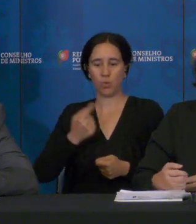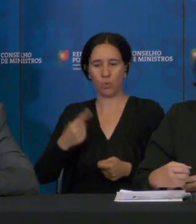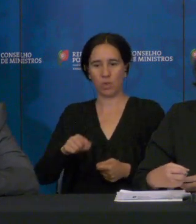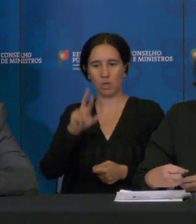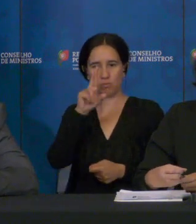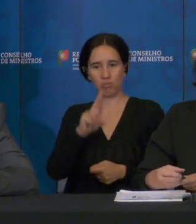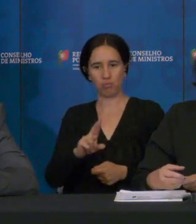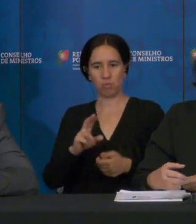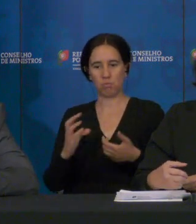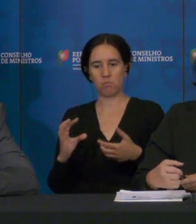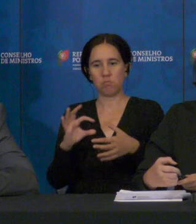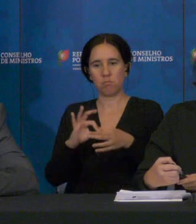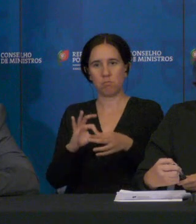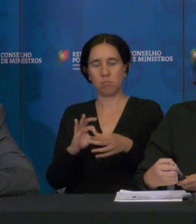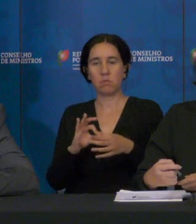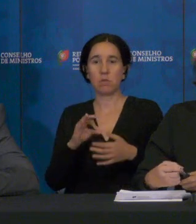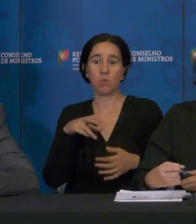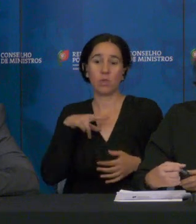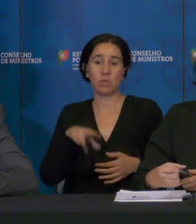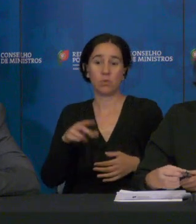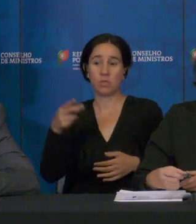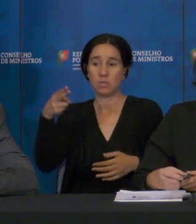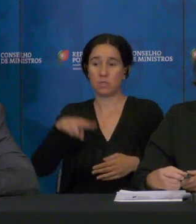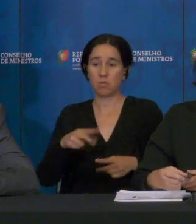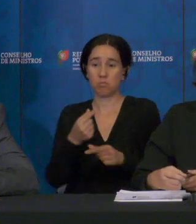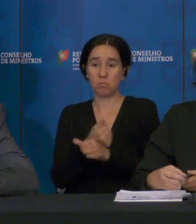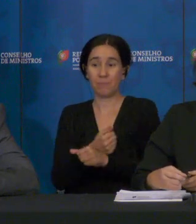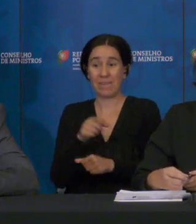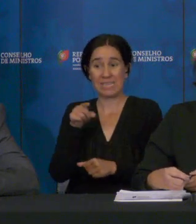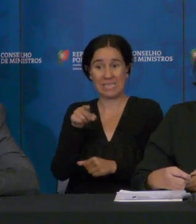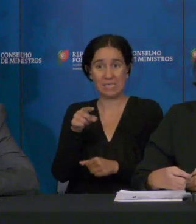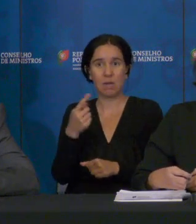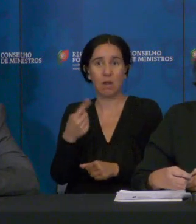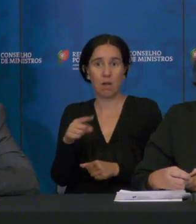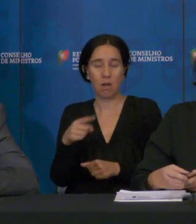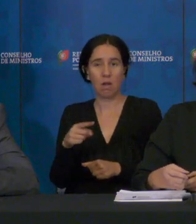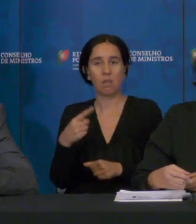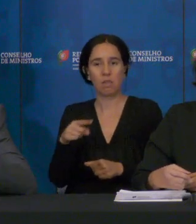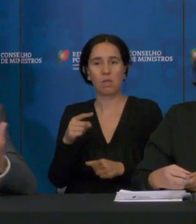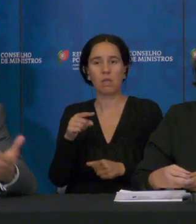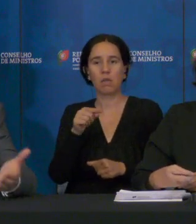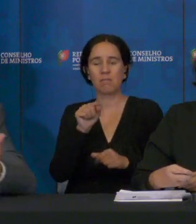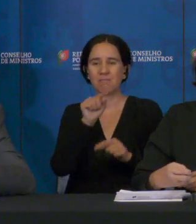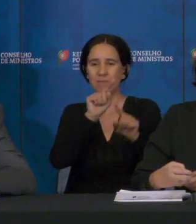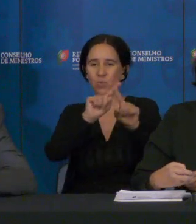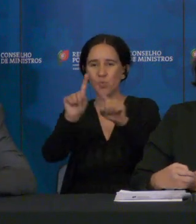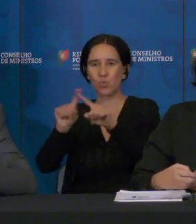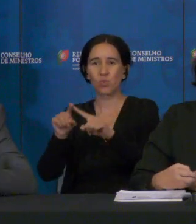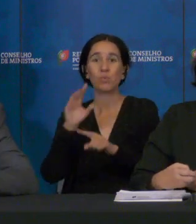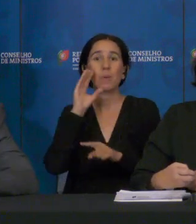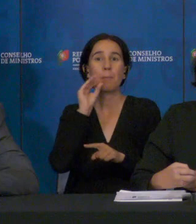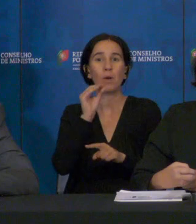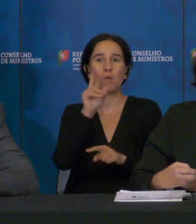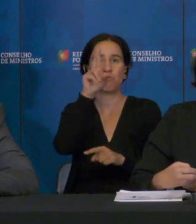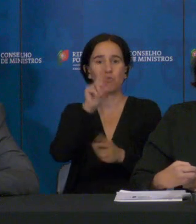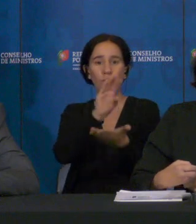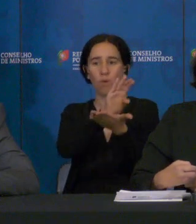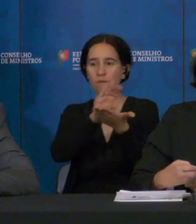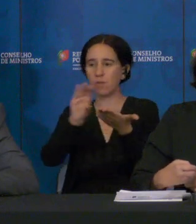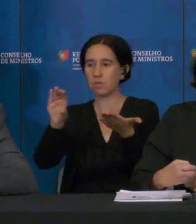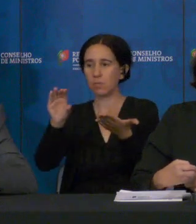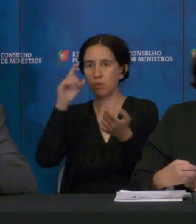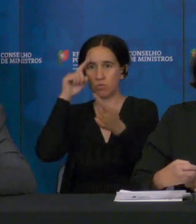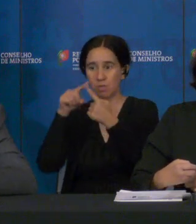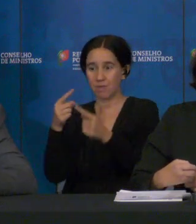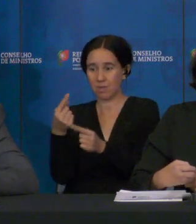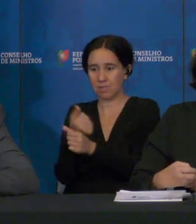que sejam adquiridas por nacionalização. Como neste caso, existem interesses de terceiro, os bancos que financiaram a